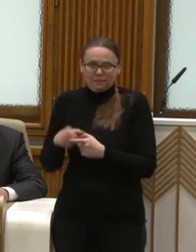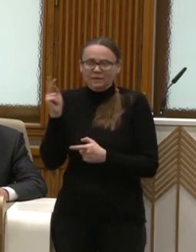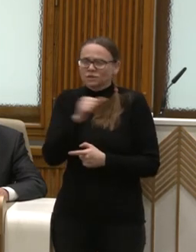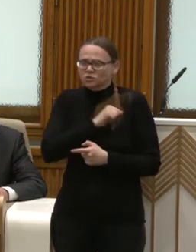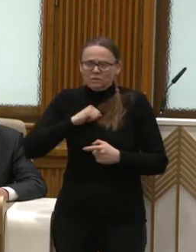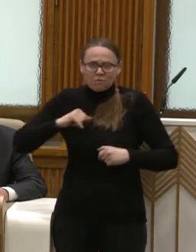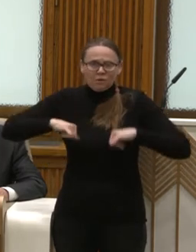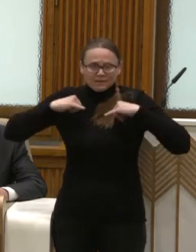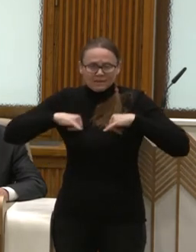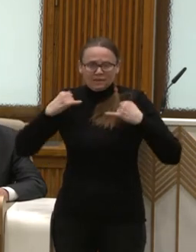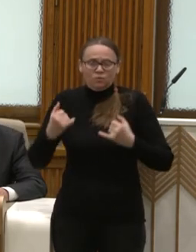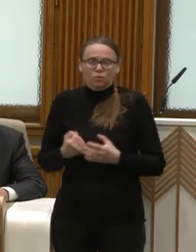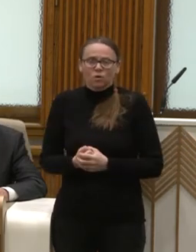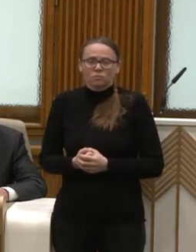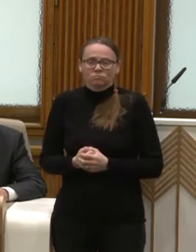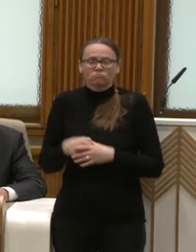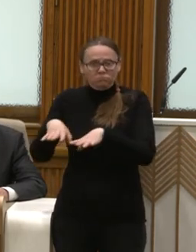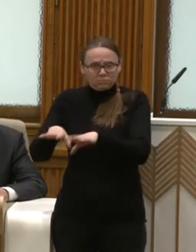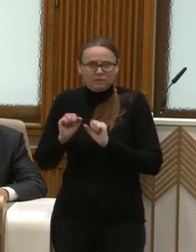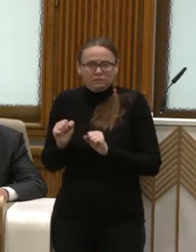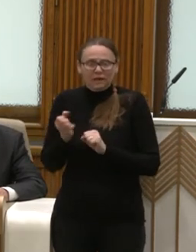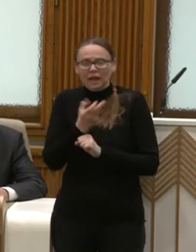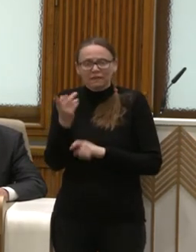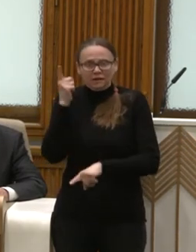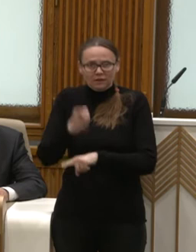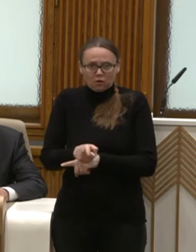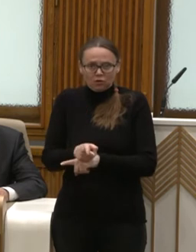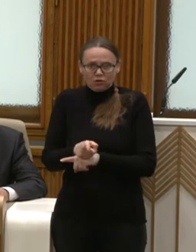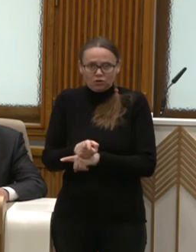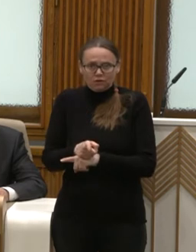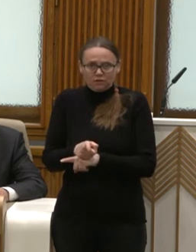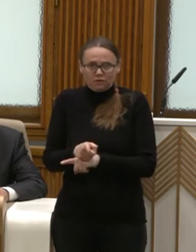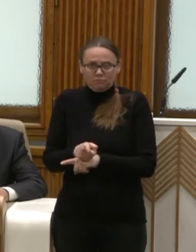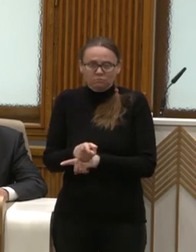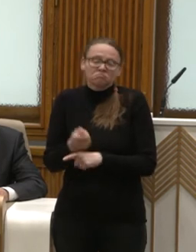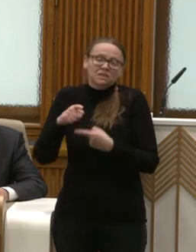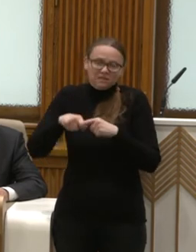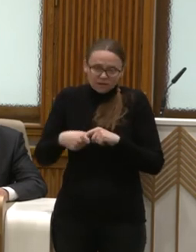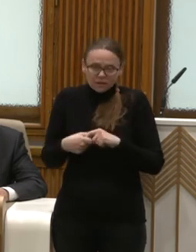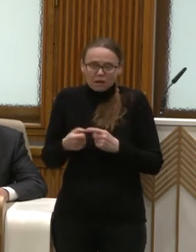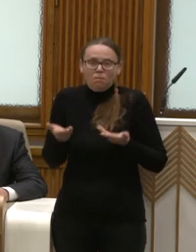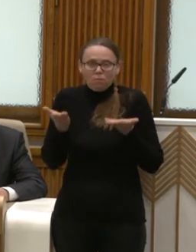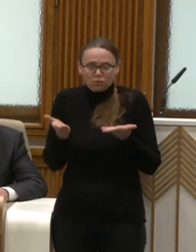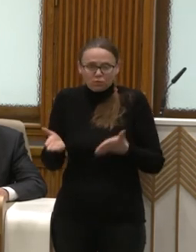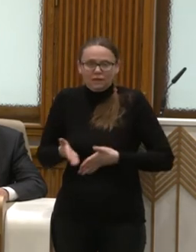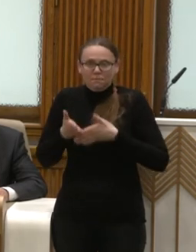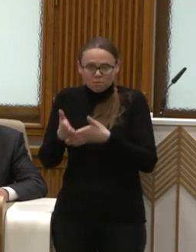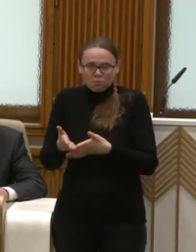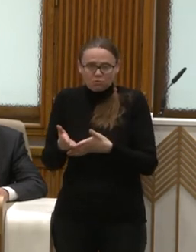samo iniciativno sprejela nekatere odločitve, zvedla korake, ponudila pomoč